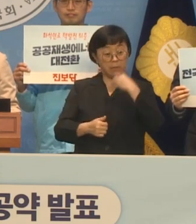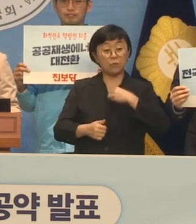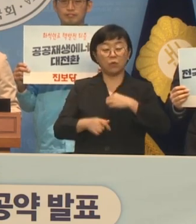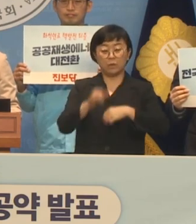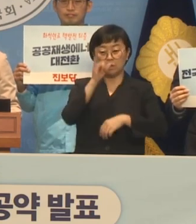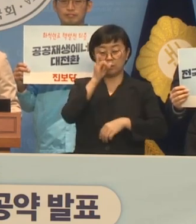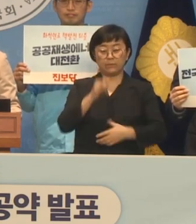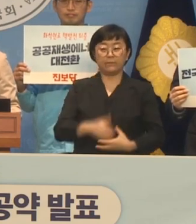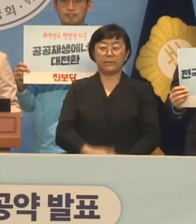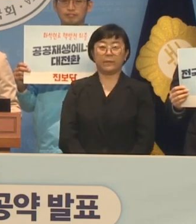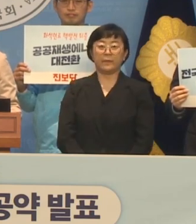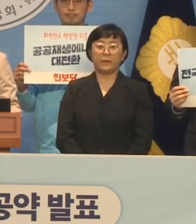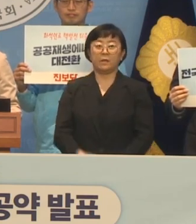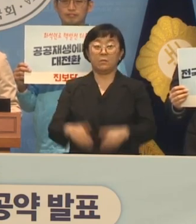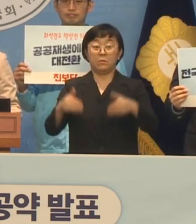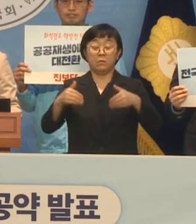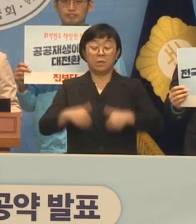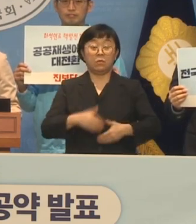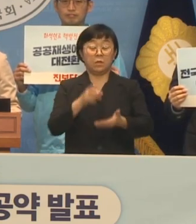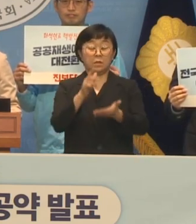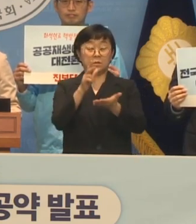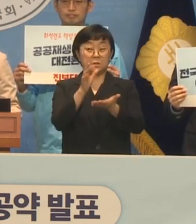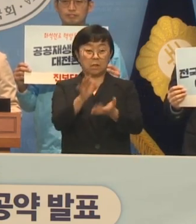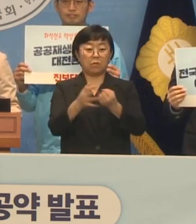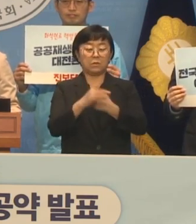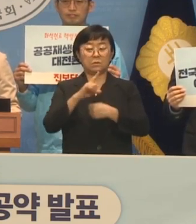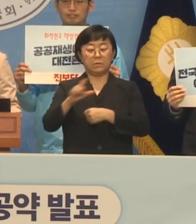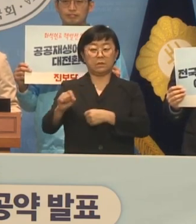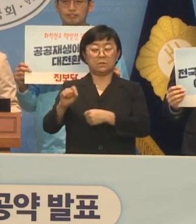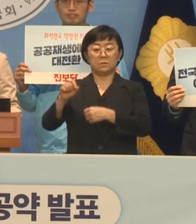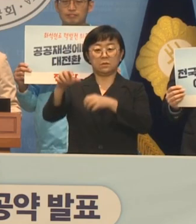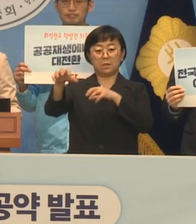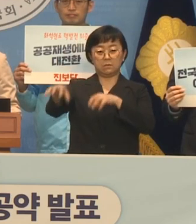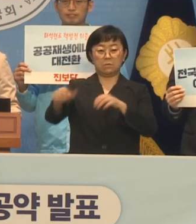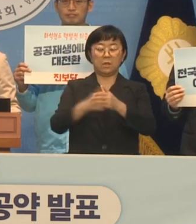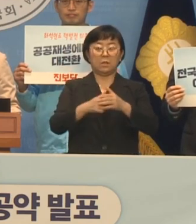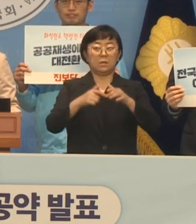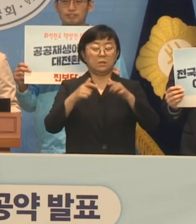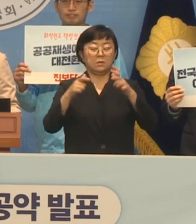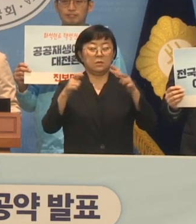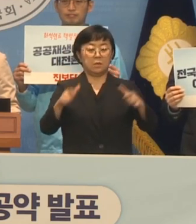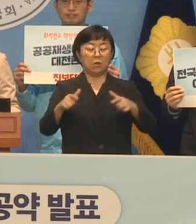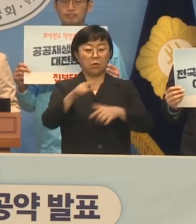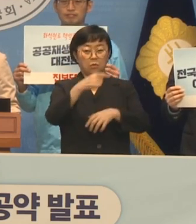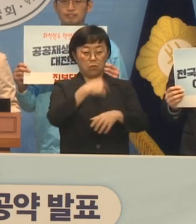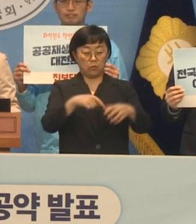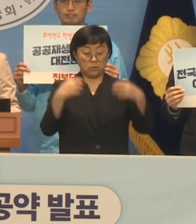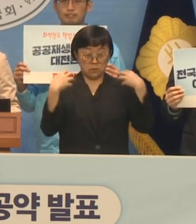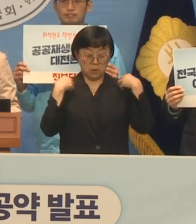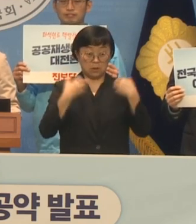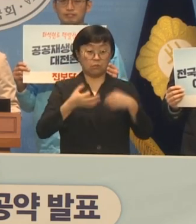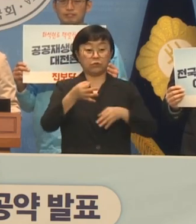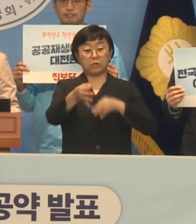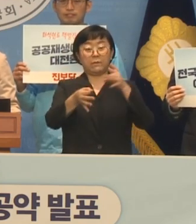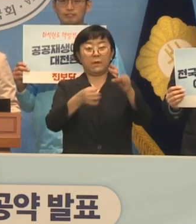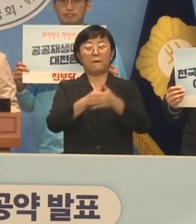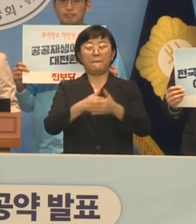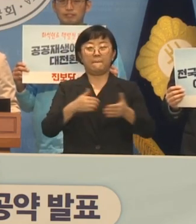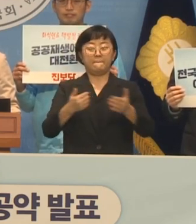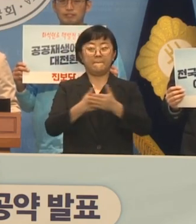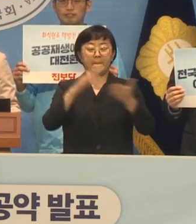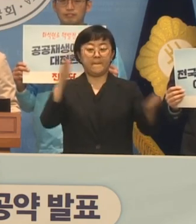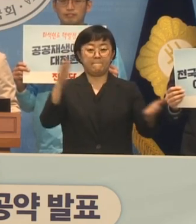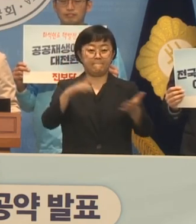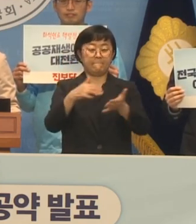됩니다. 필요한 재원은 지방자치단체와 지역교육청이 함께 분담하고 학령인구